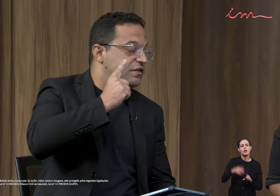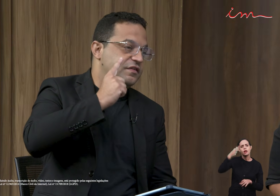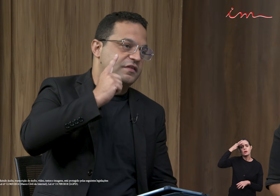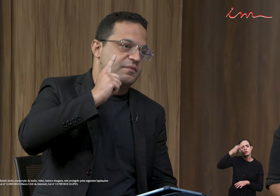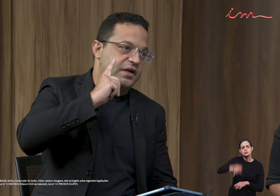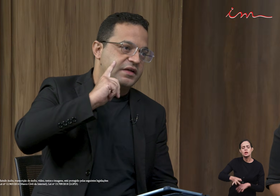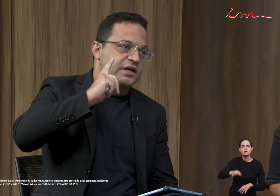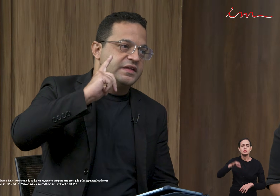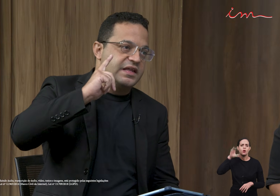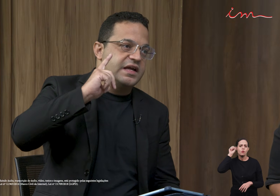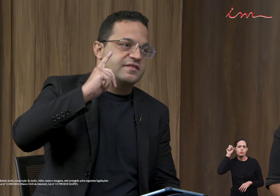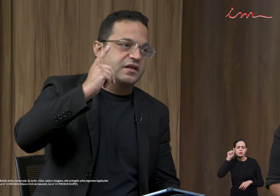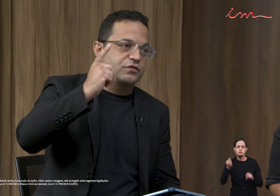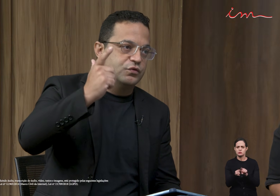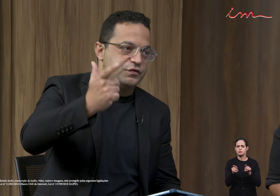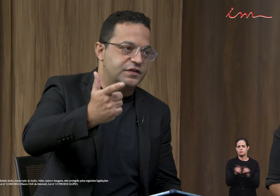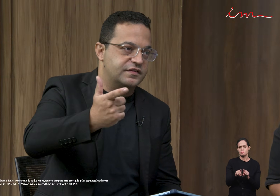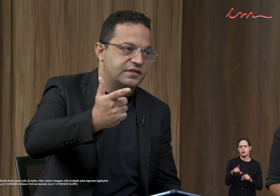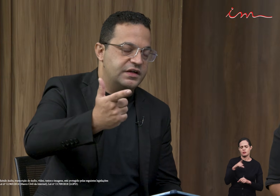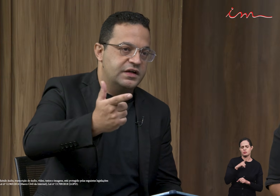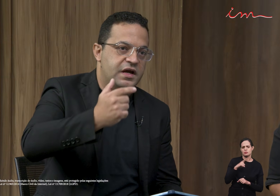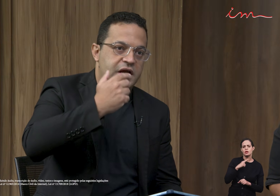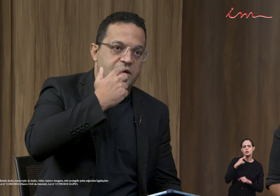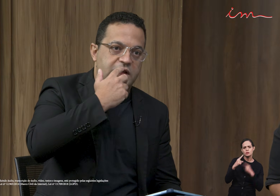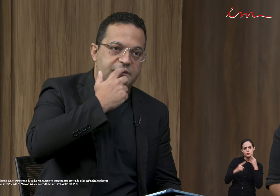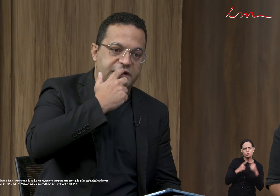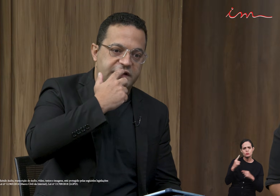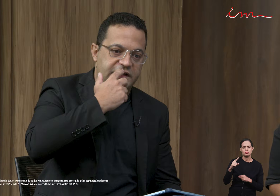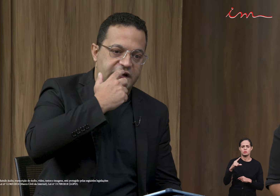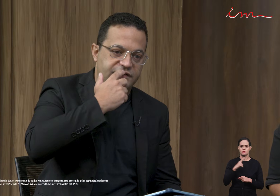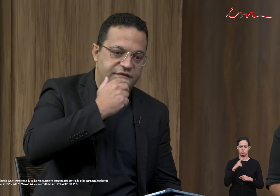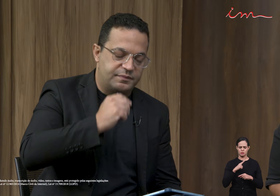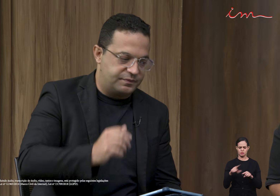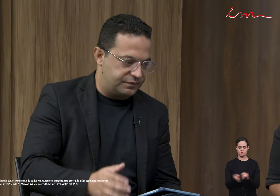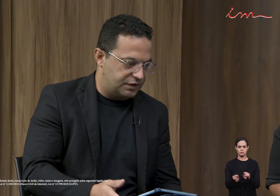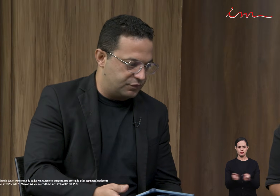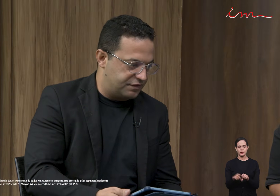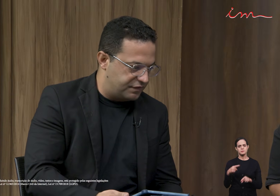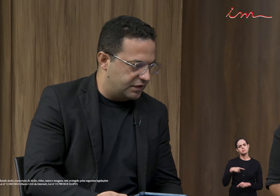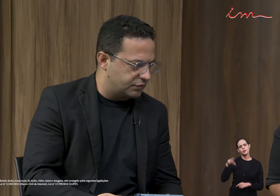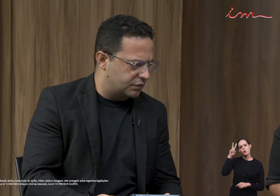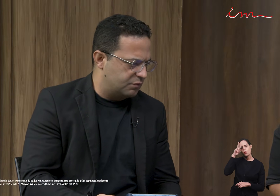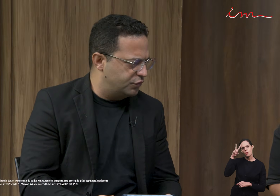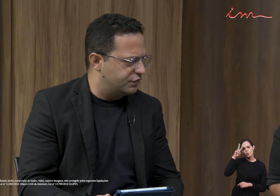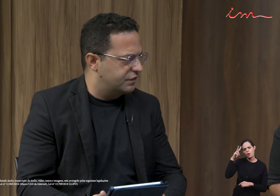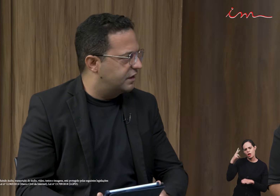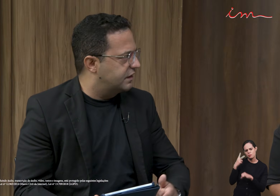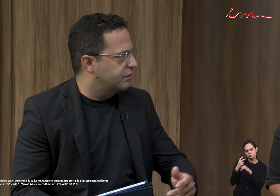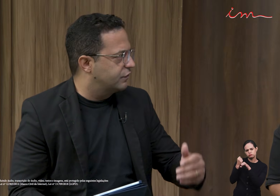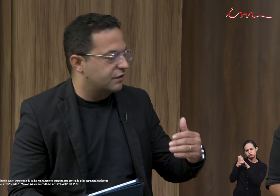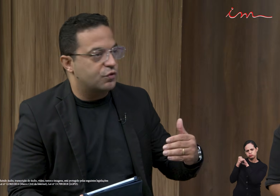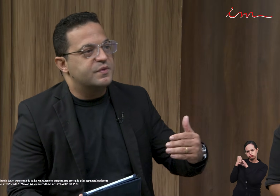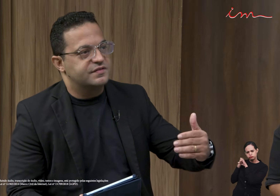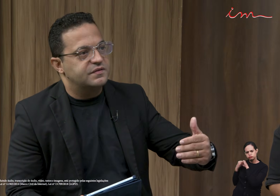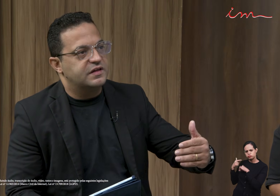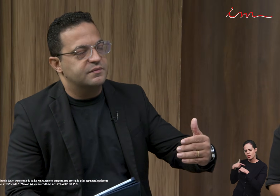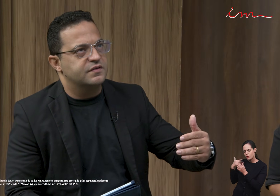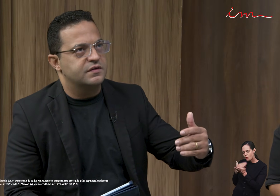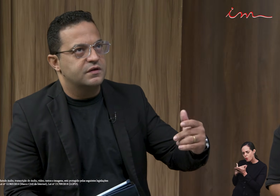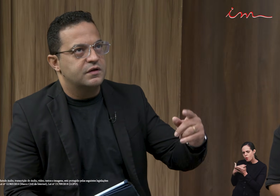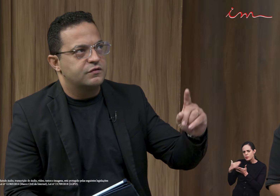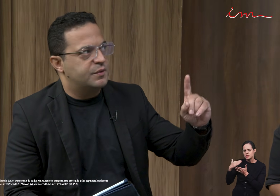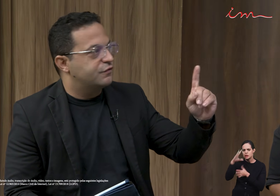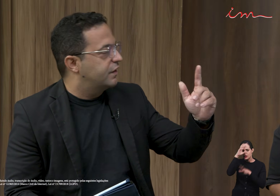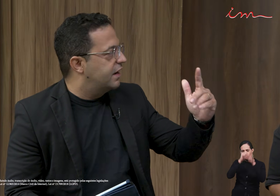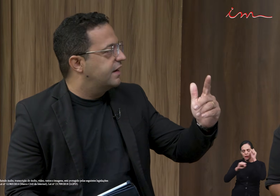que o ouvinte também tem essas dúvidas, né? Exatamente. Eu lembro que a gente teve um evento há muitos anos atrás, eu estava começando na